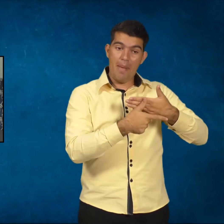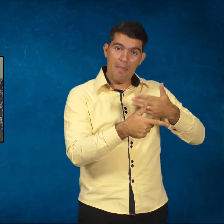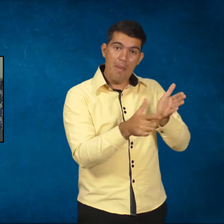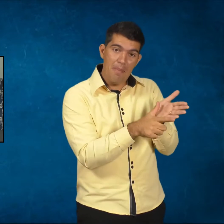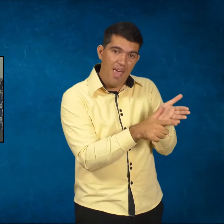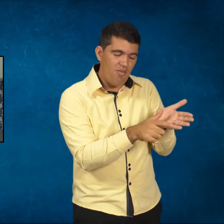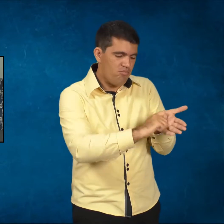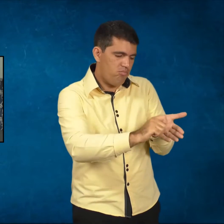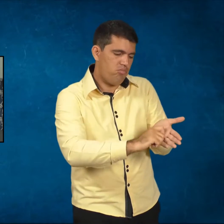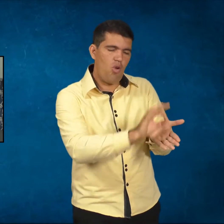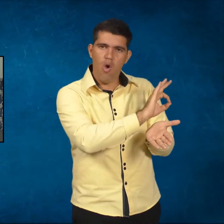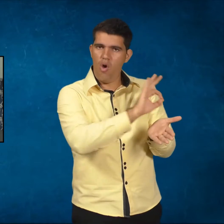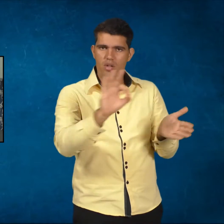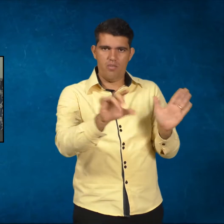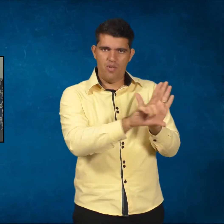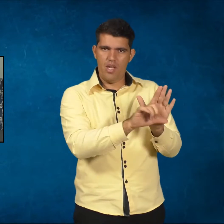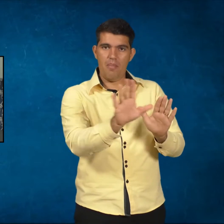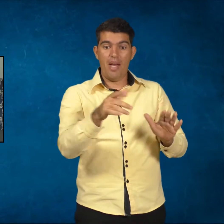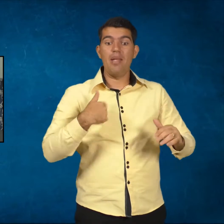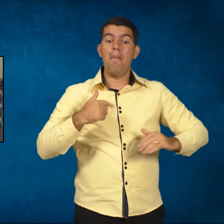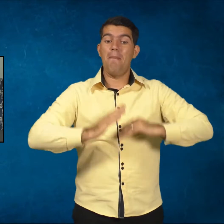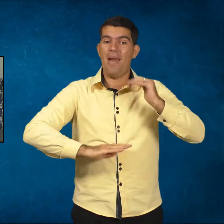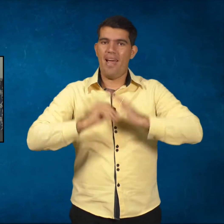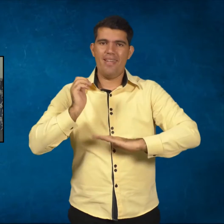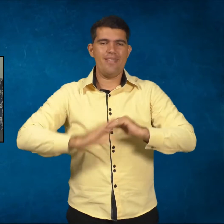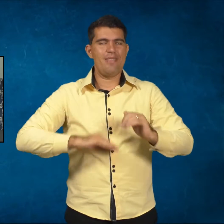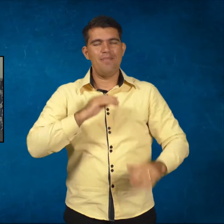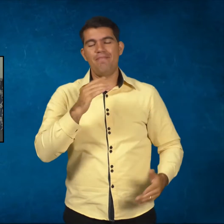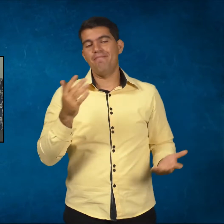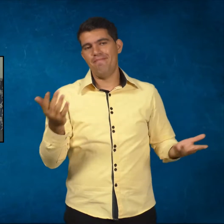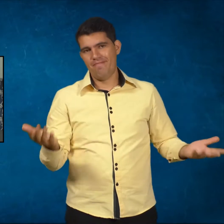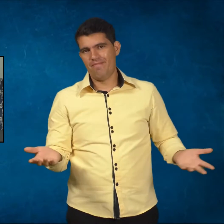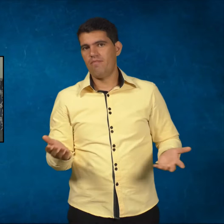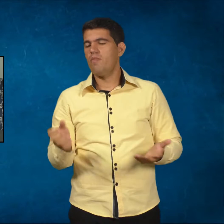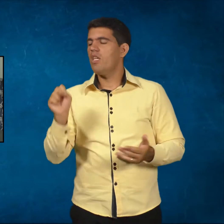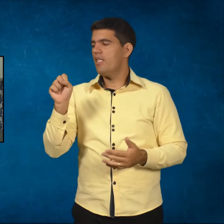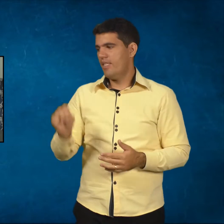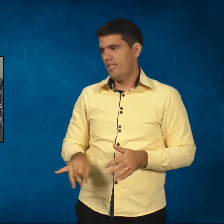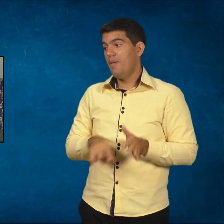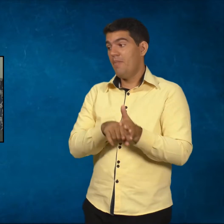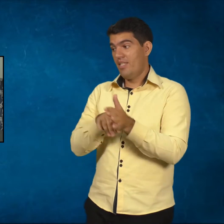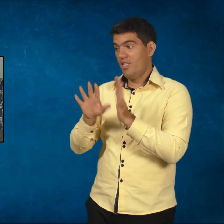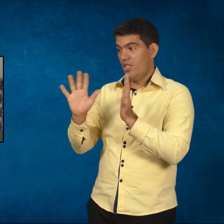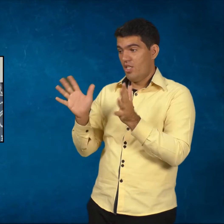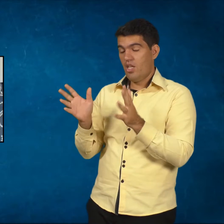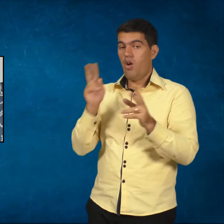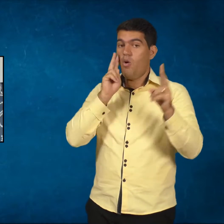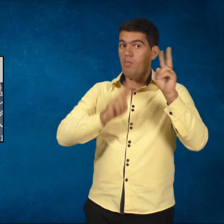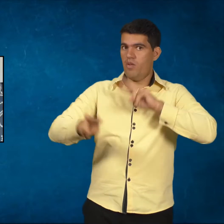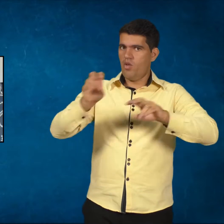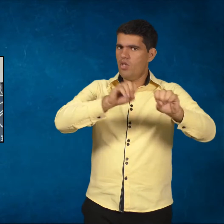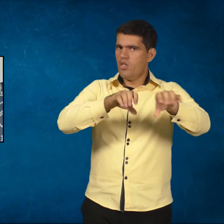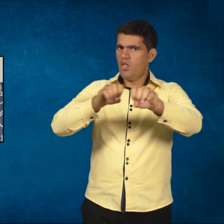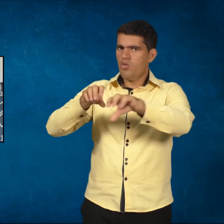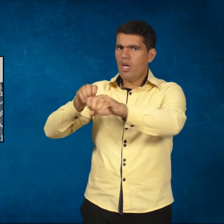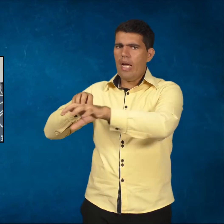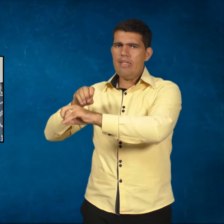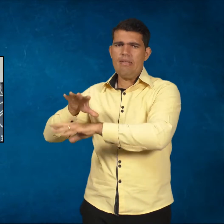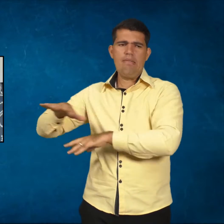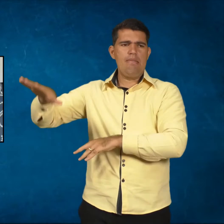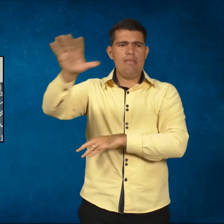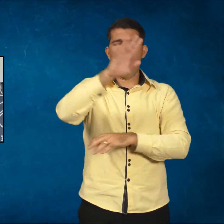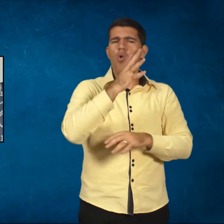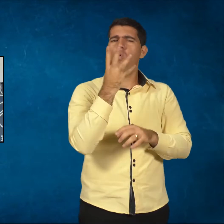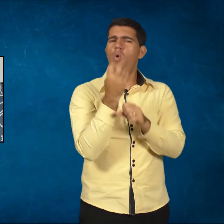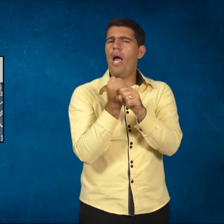Mas na prática... Sim, as pesquisas mostram, eu fiz parte do Observatório Nacional de Educação Especial, que é uma pesquisa muito grande,